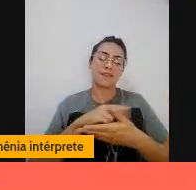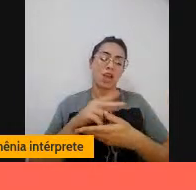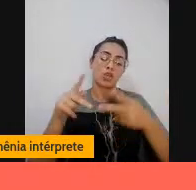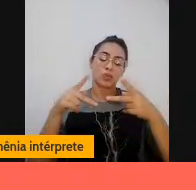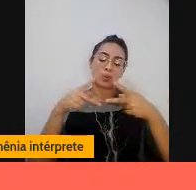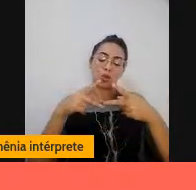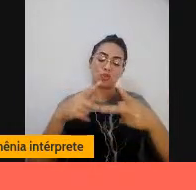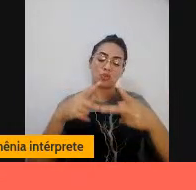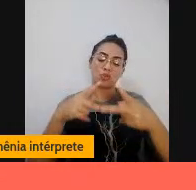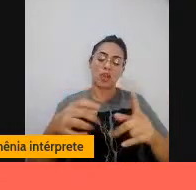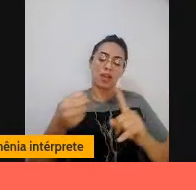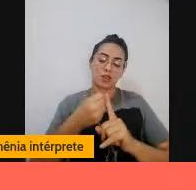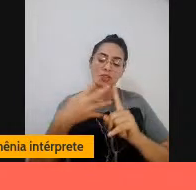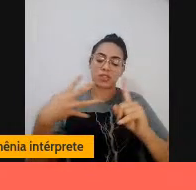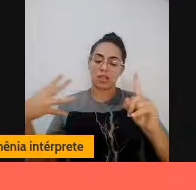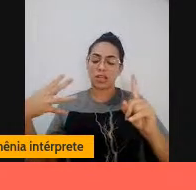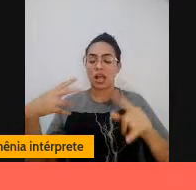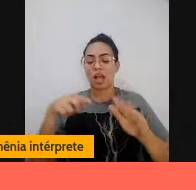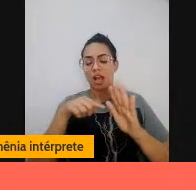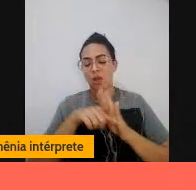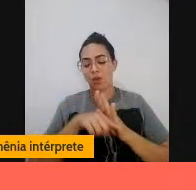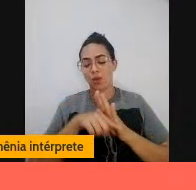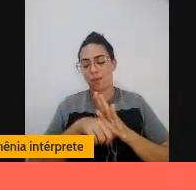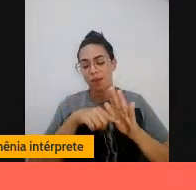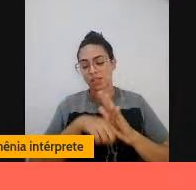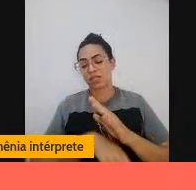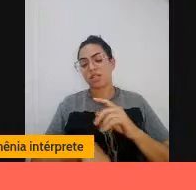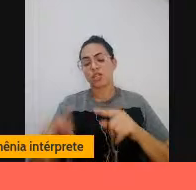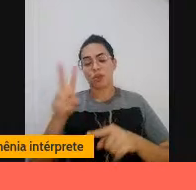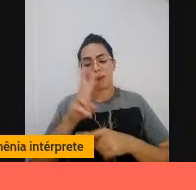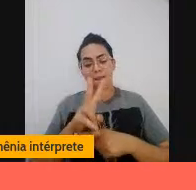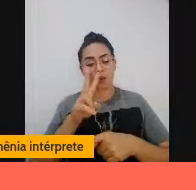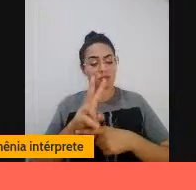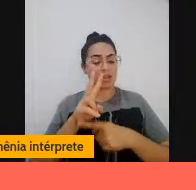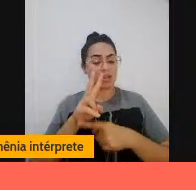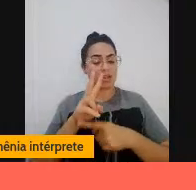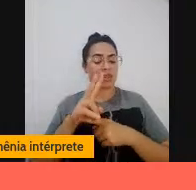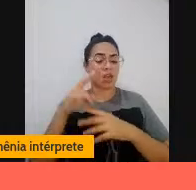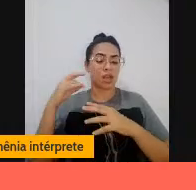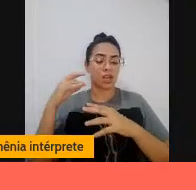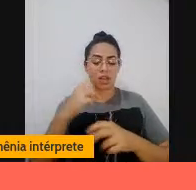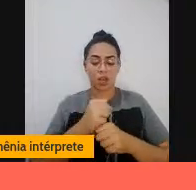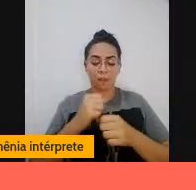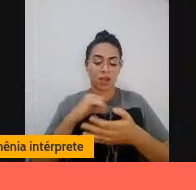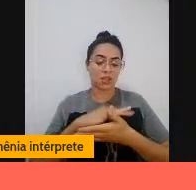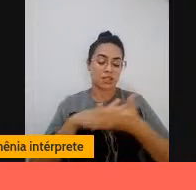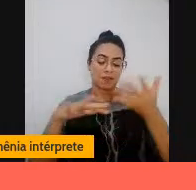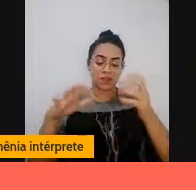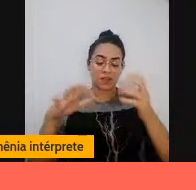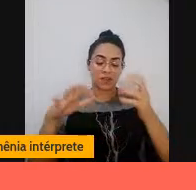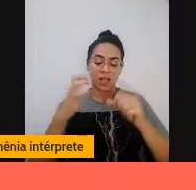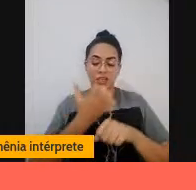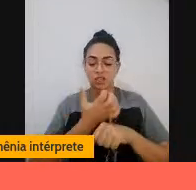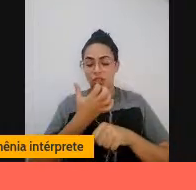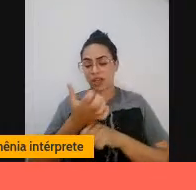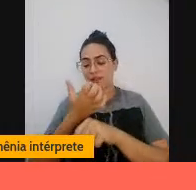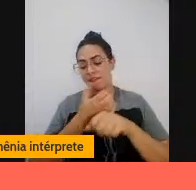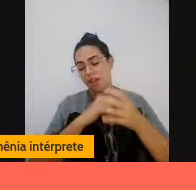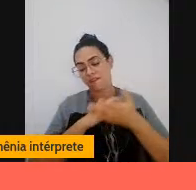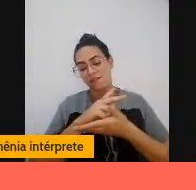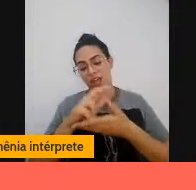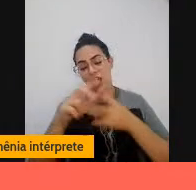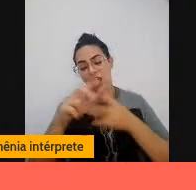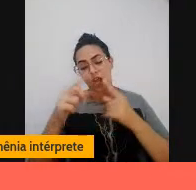de pesquisa, de monitoria, de resultados de atividades das disciplinas, então foram vários tipos de